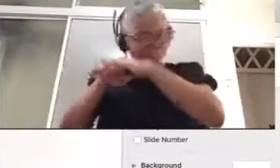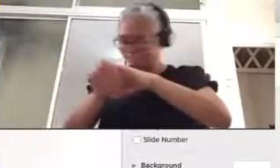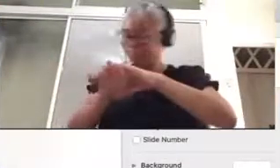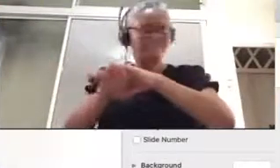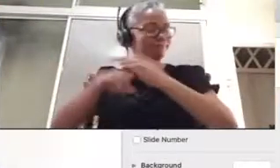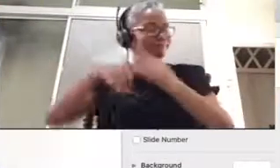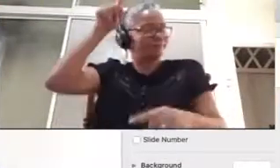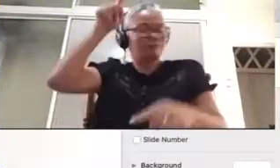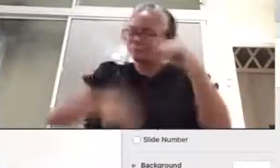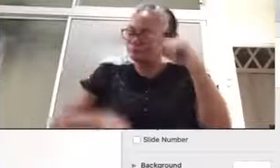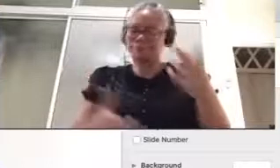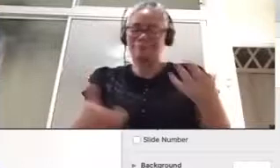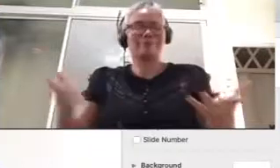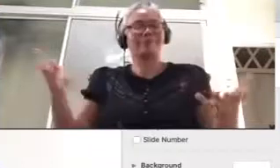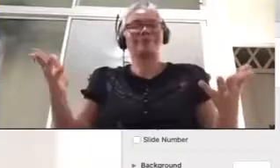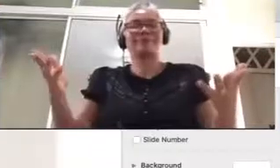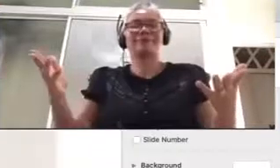casa grande.